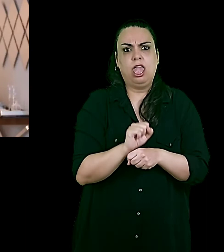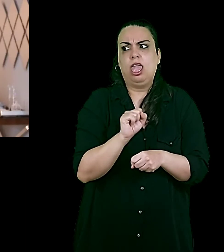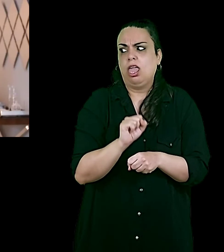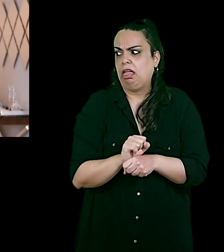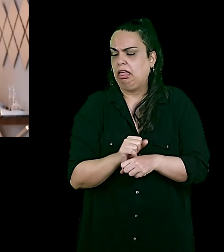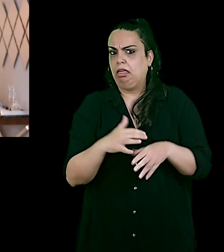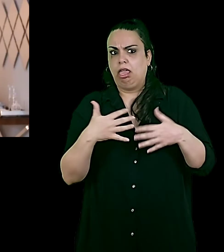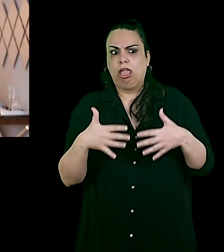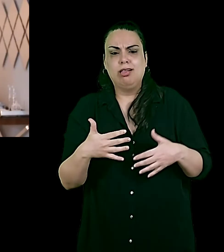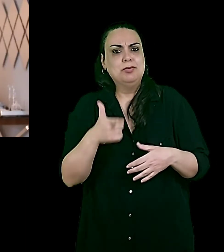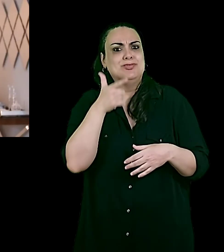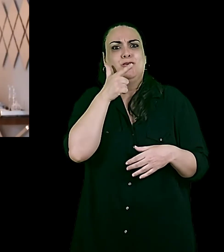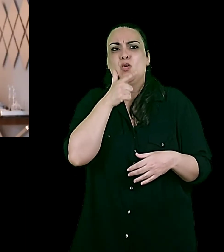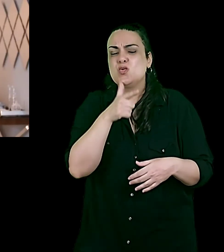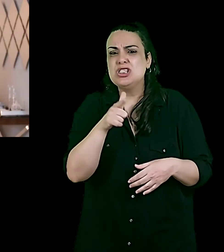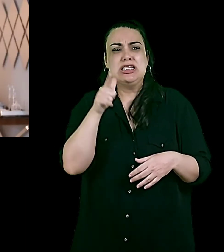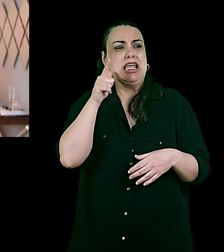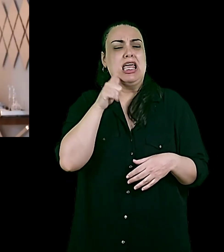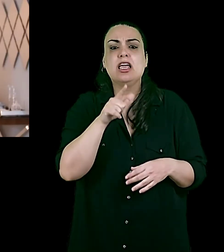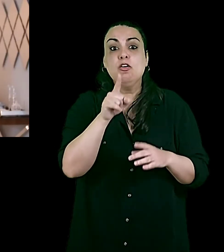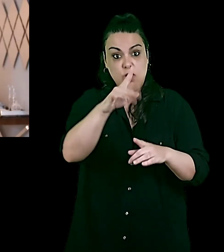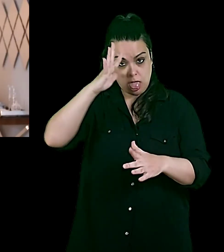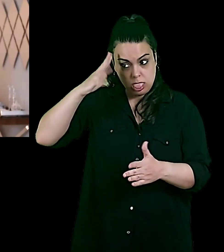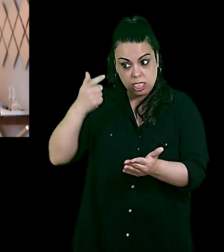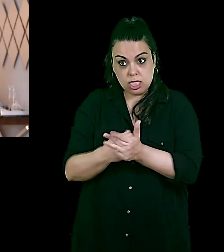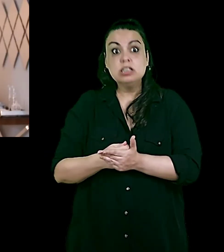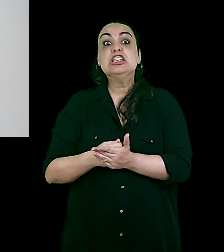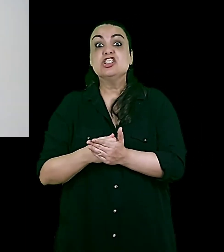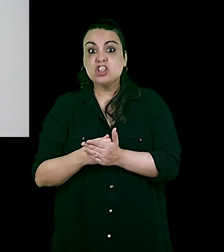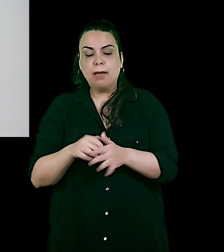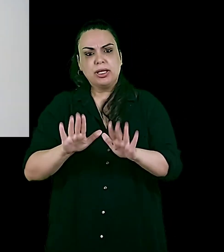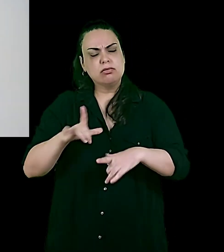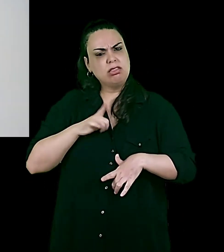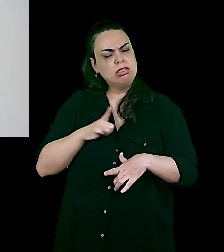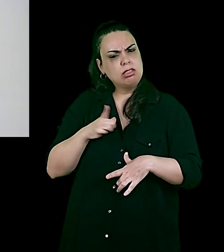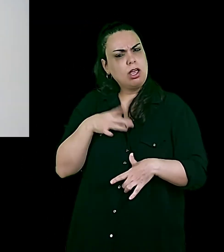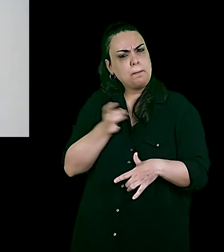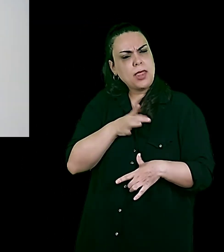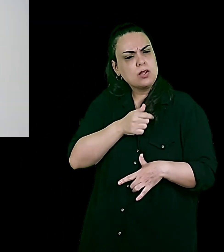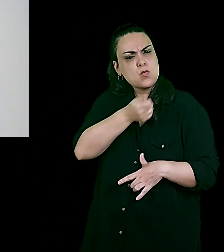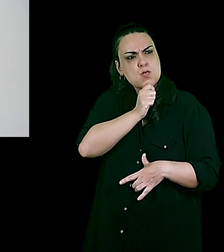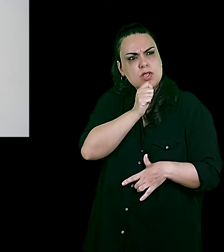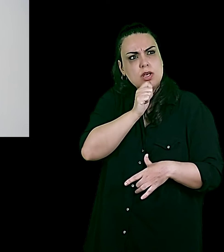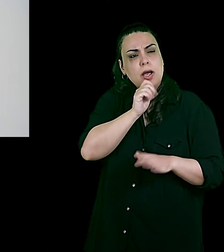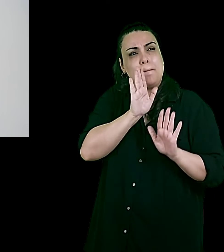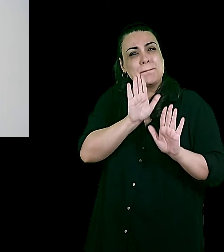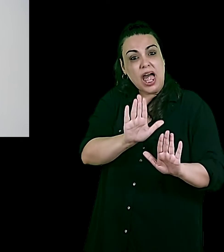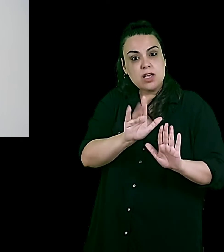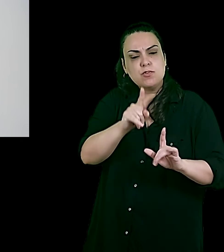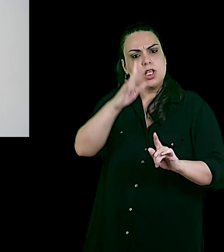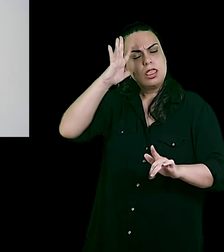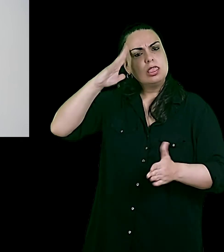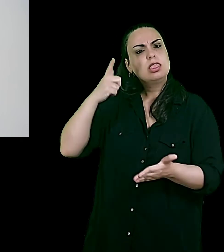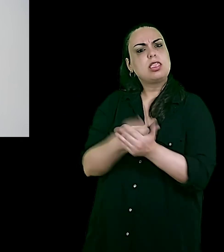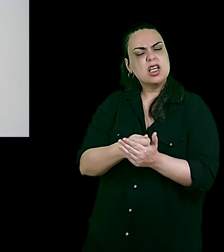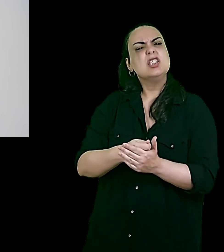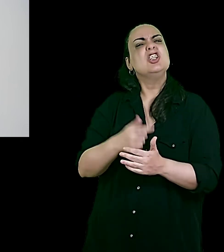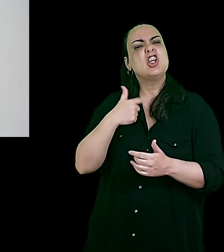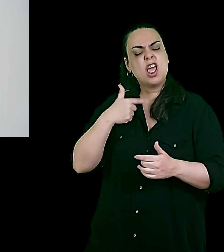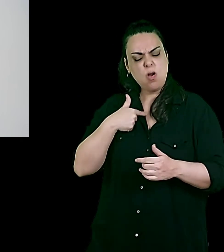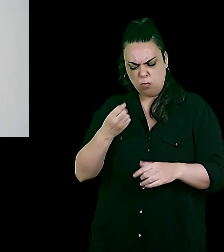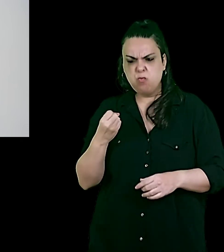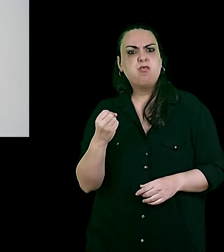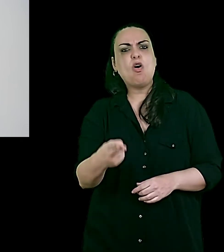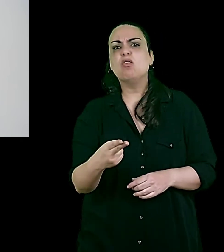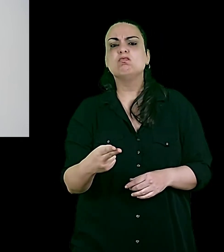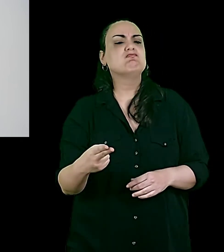não some porque você tomou a decisão. Pelo contrário, é quando você decide resolver e destravar, é